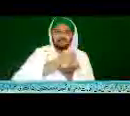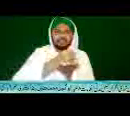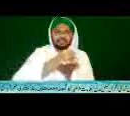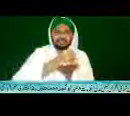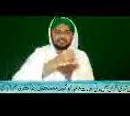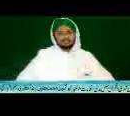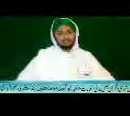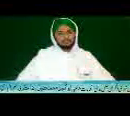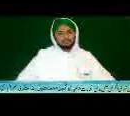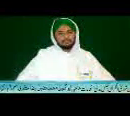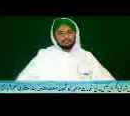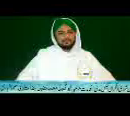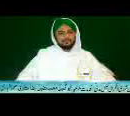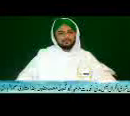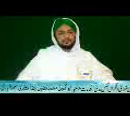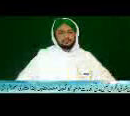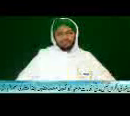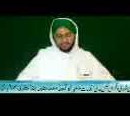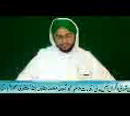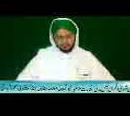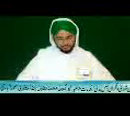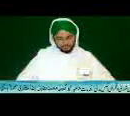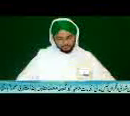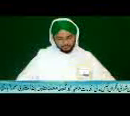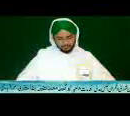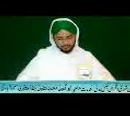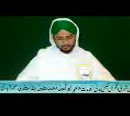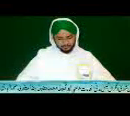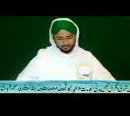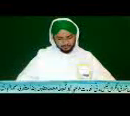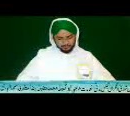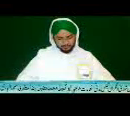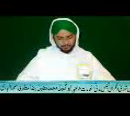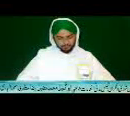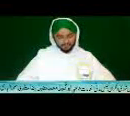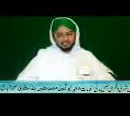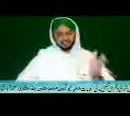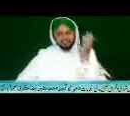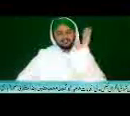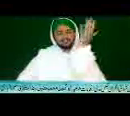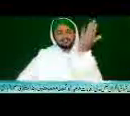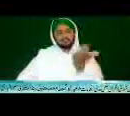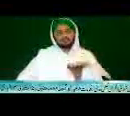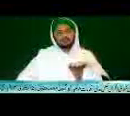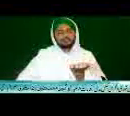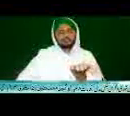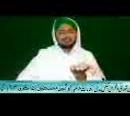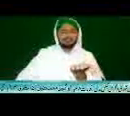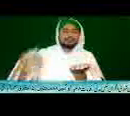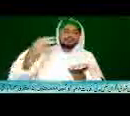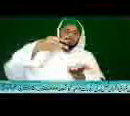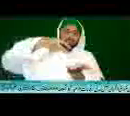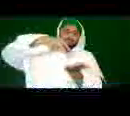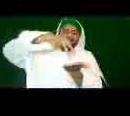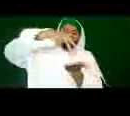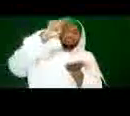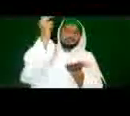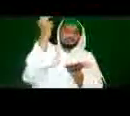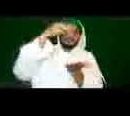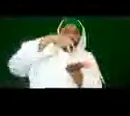بیٹھنا. چلنا، تو چلنے کا اشارہ یہ الٹا ہاتھ اسی طرح رکھ کے جیسے وہ کھڑے ہونے